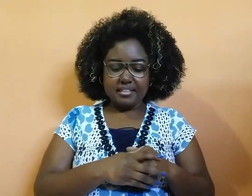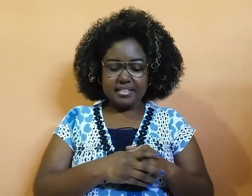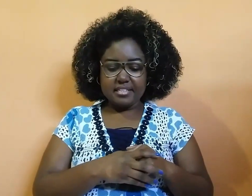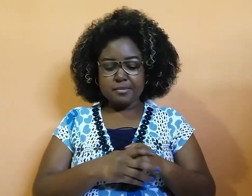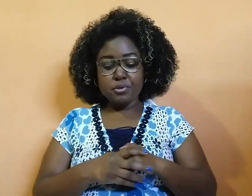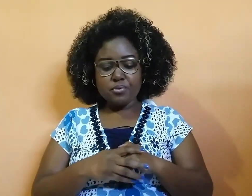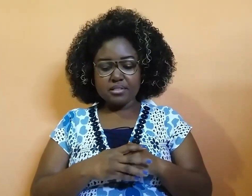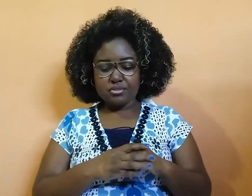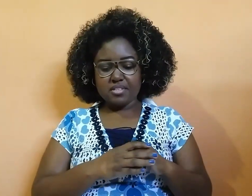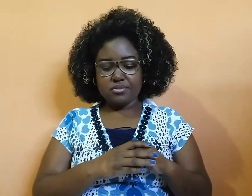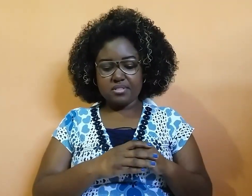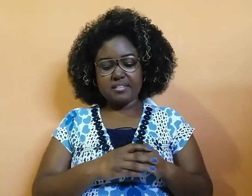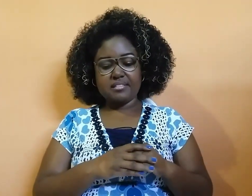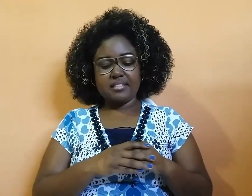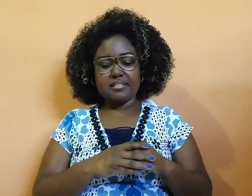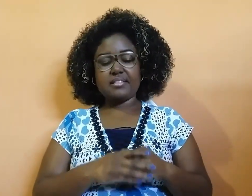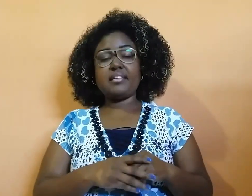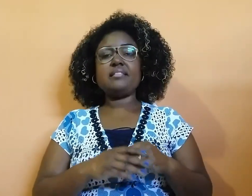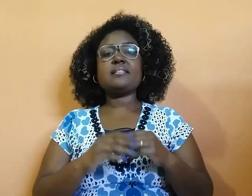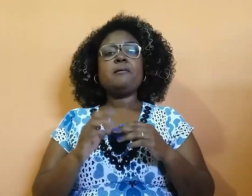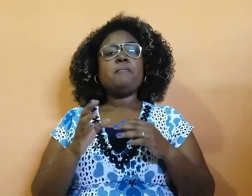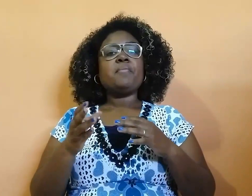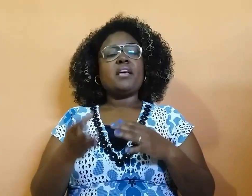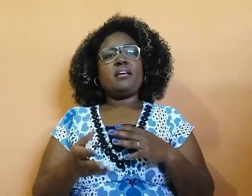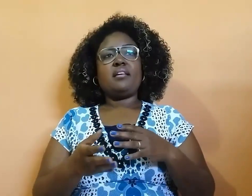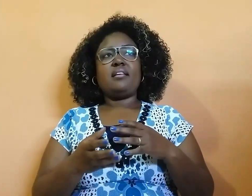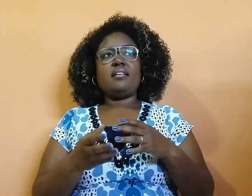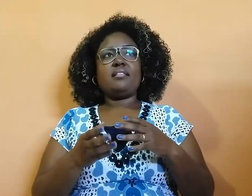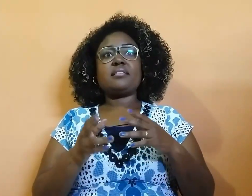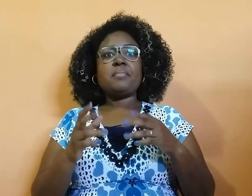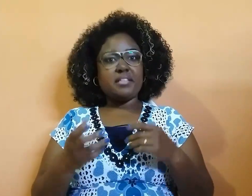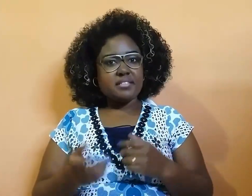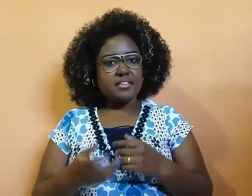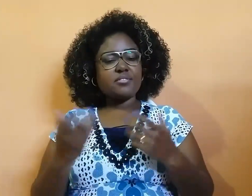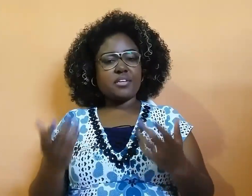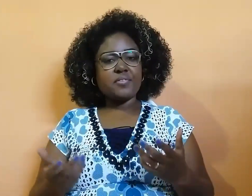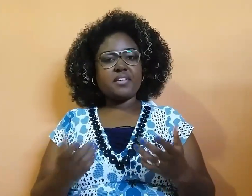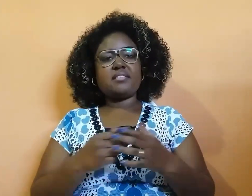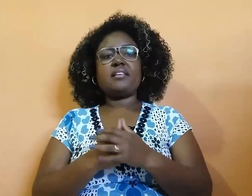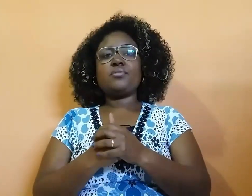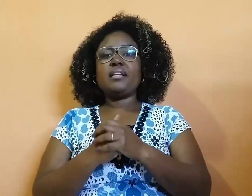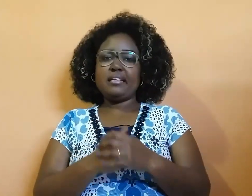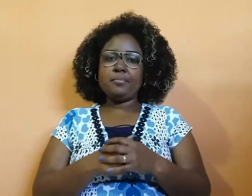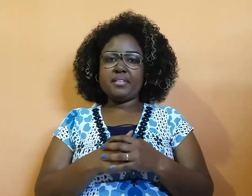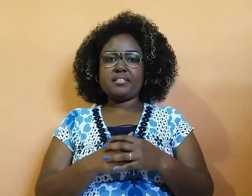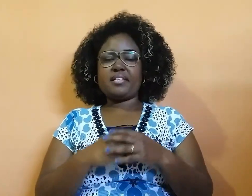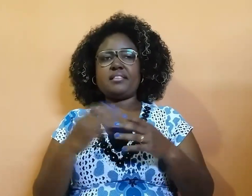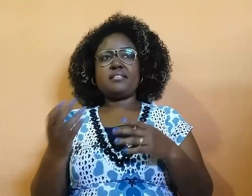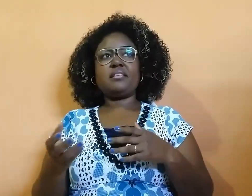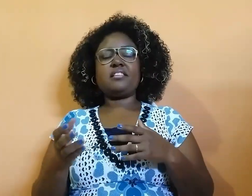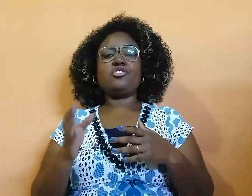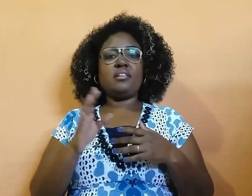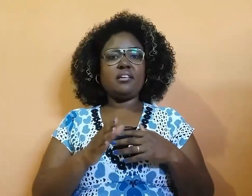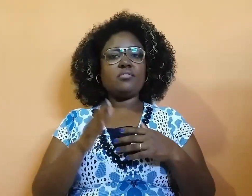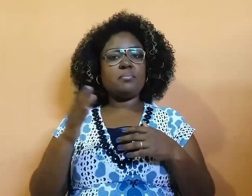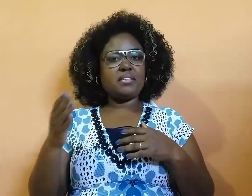lei 10.436 é estabelecendo reconhecendo a libras que a sigla de língua brasileira